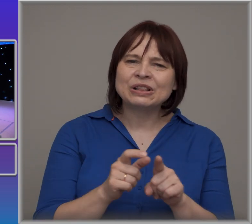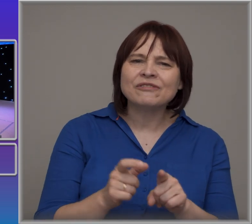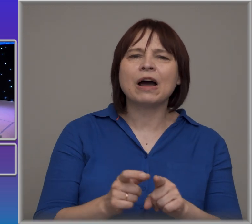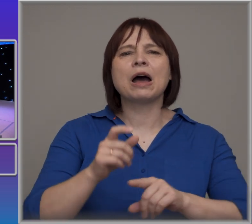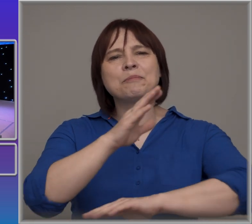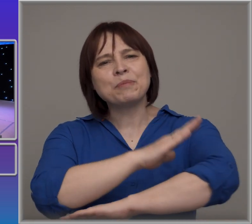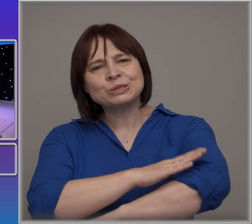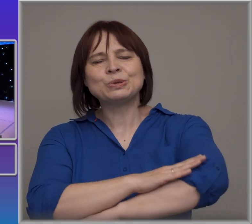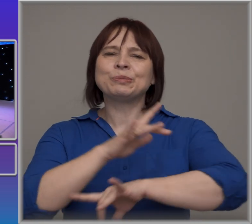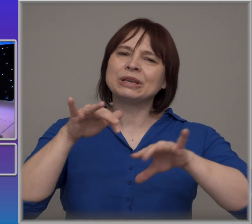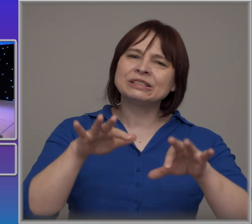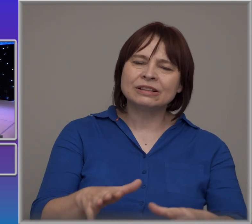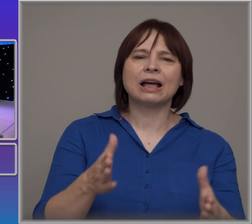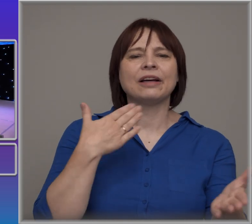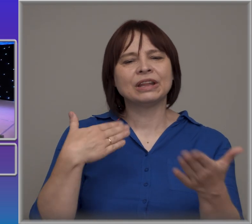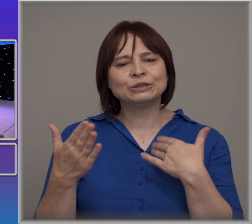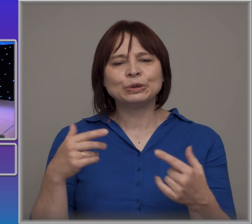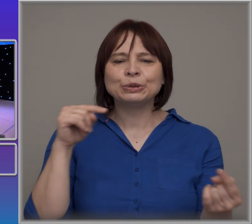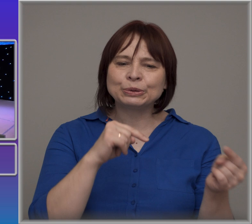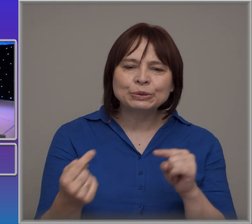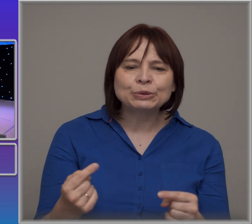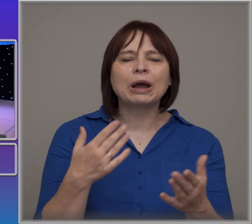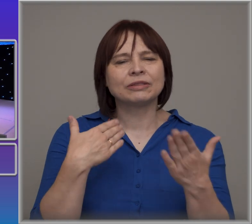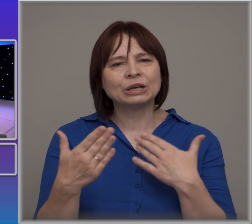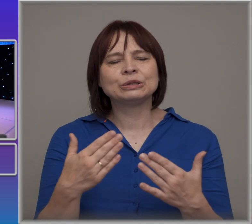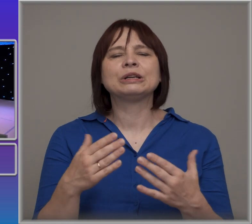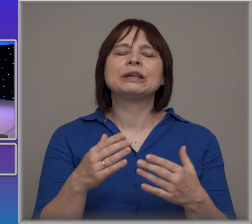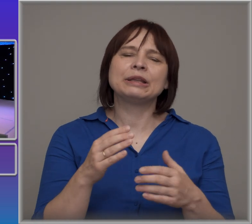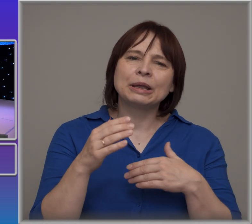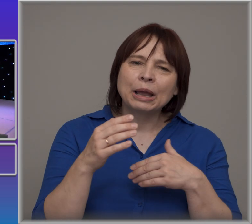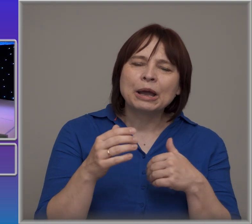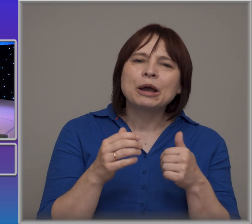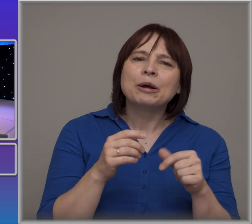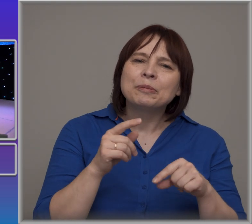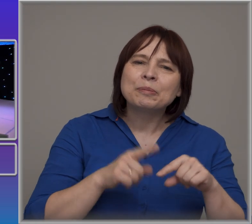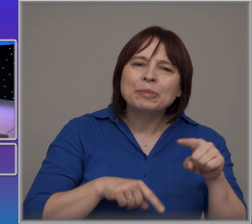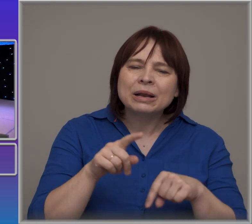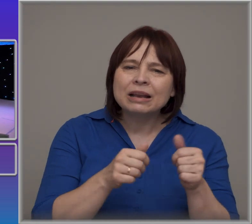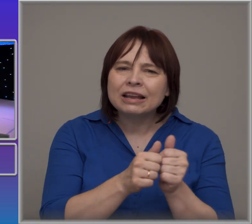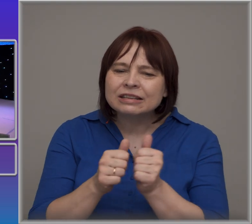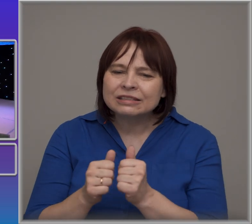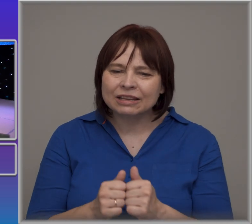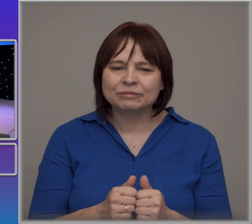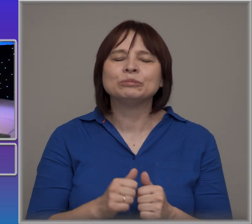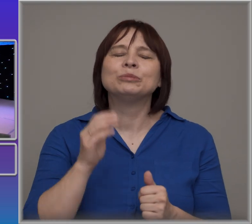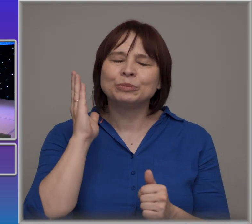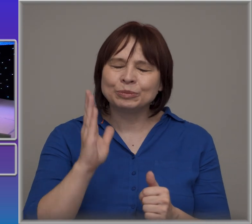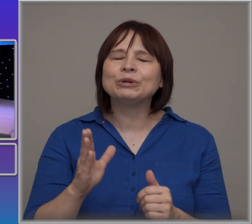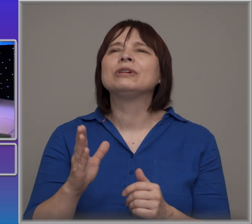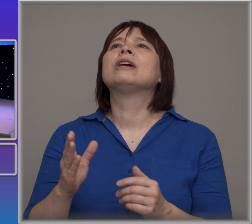Египте. И давайте мы помолимся, благословим. Перед церковью уже благословим